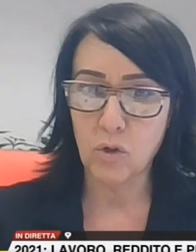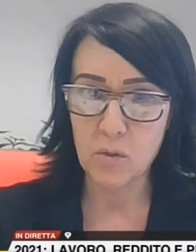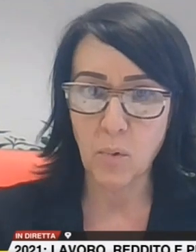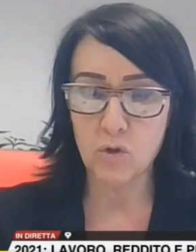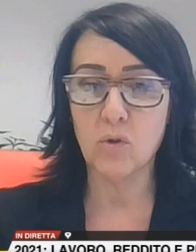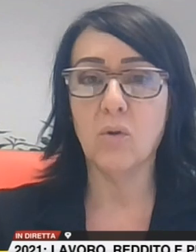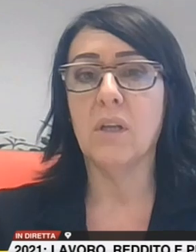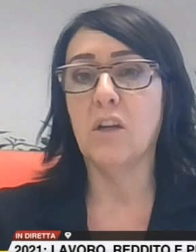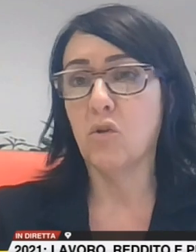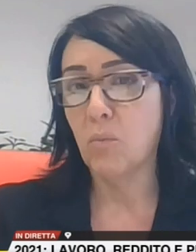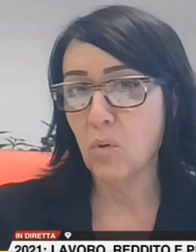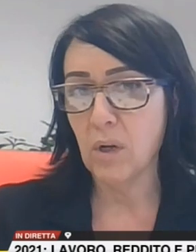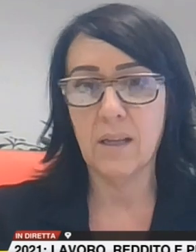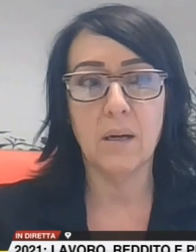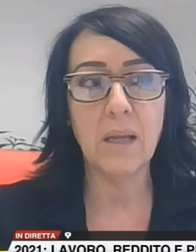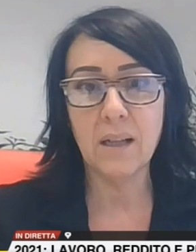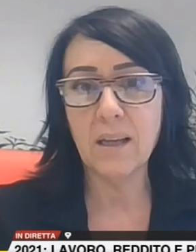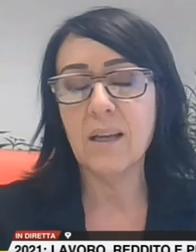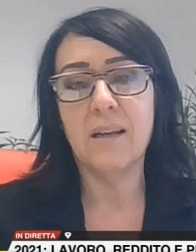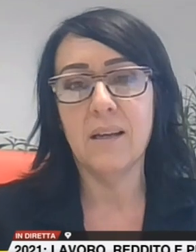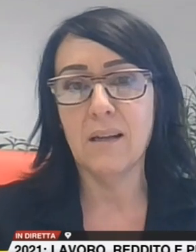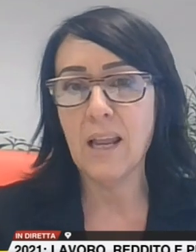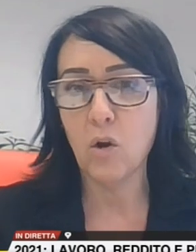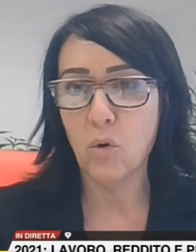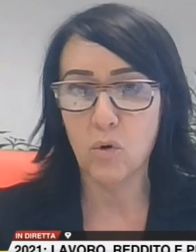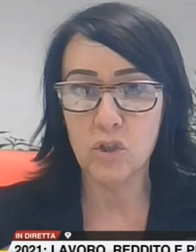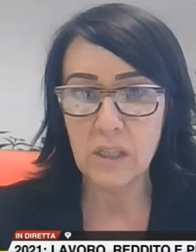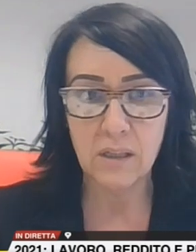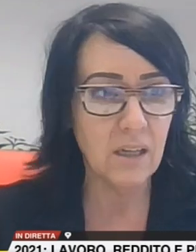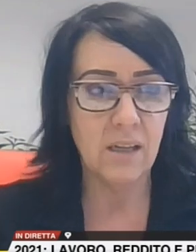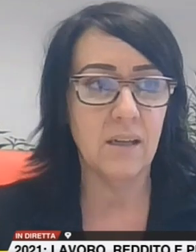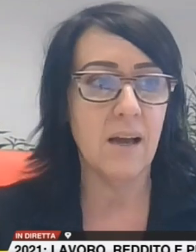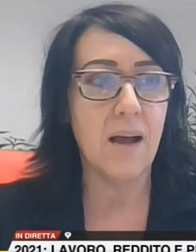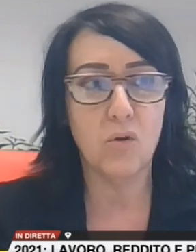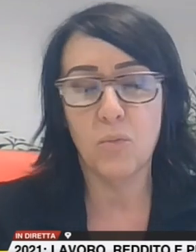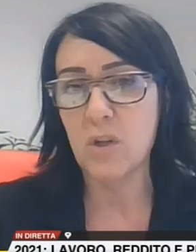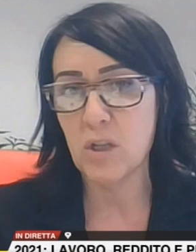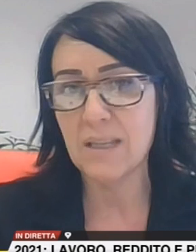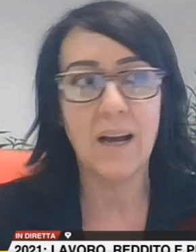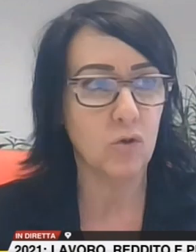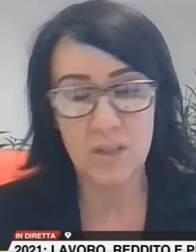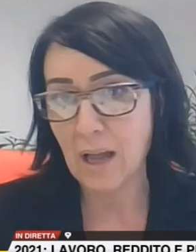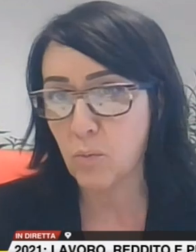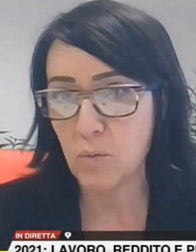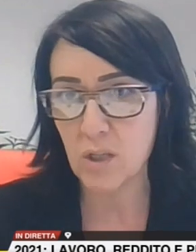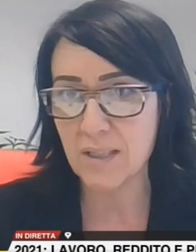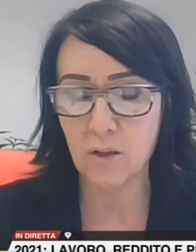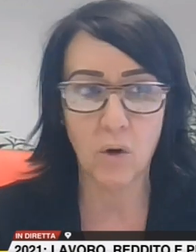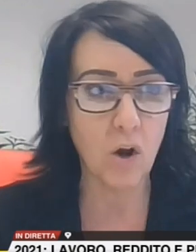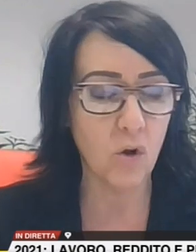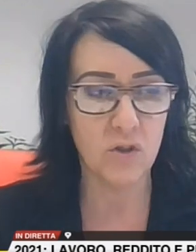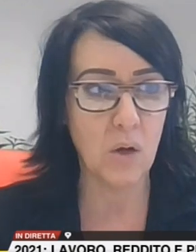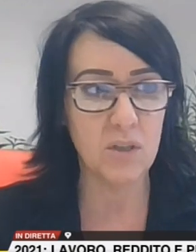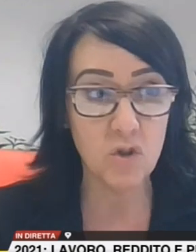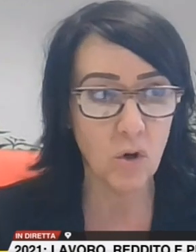stato risposto. I comuni chiaramente nei loro siti hanno pubblicizzato e stanno pubblicizzando